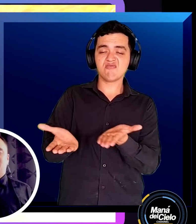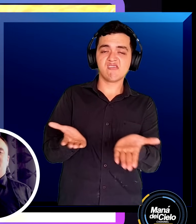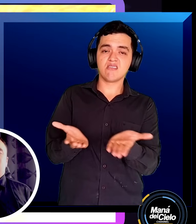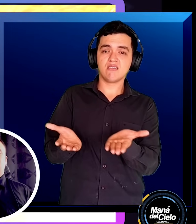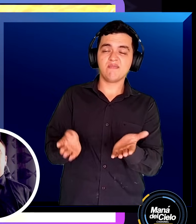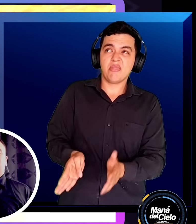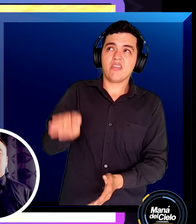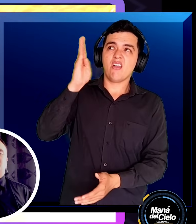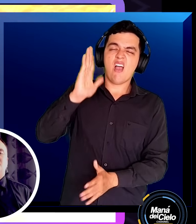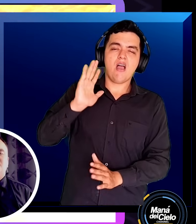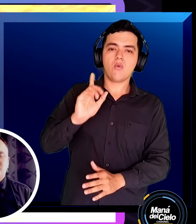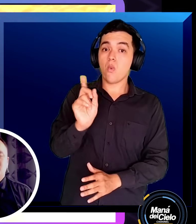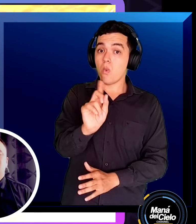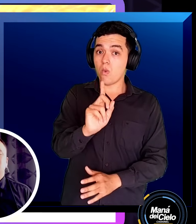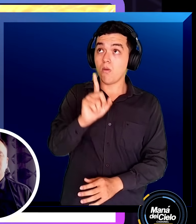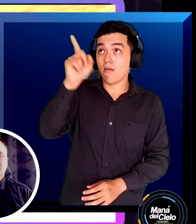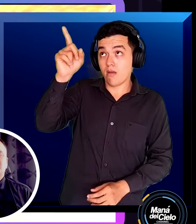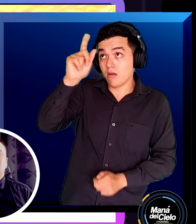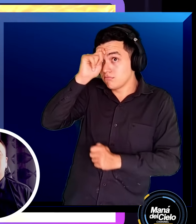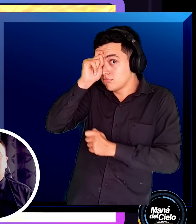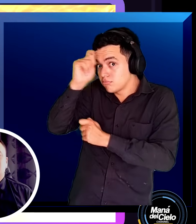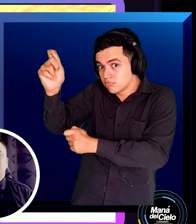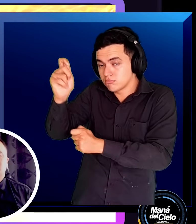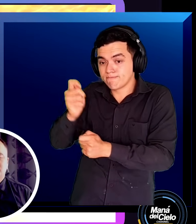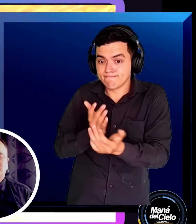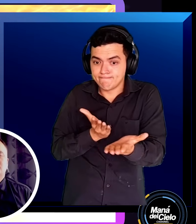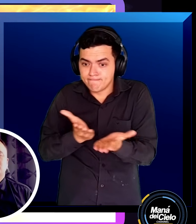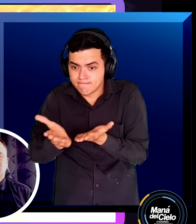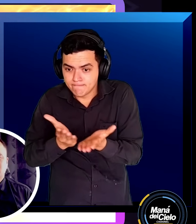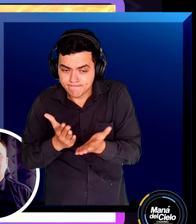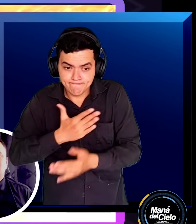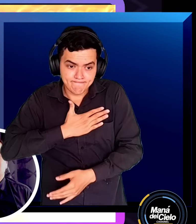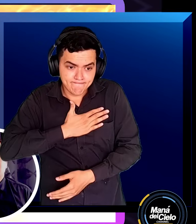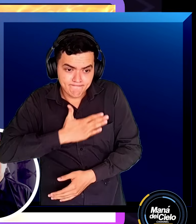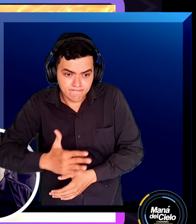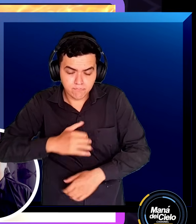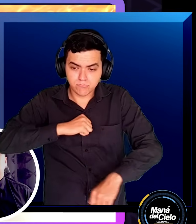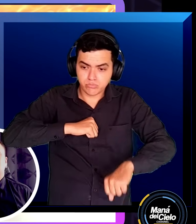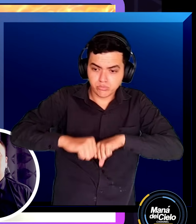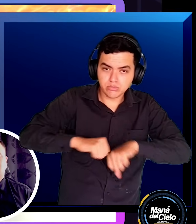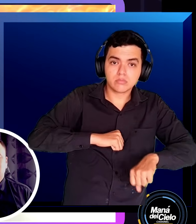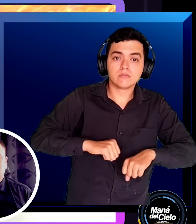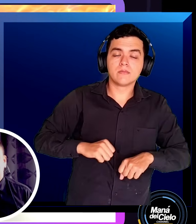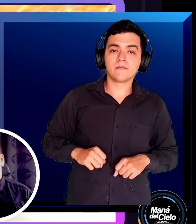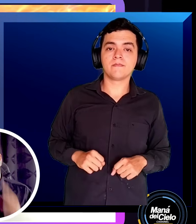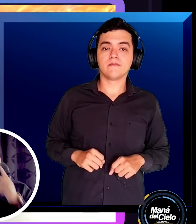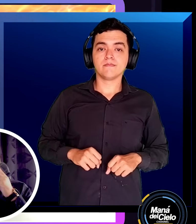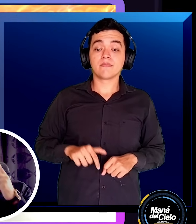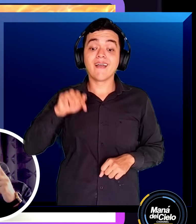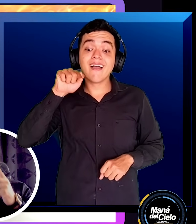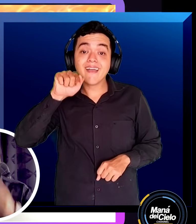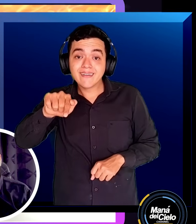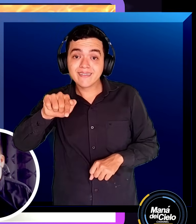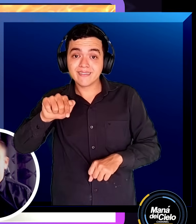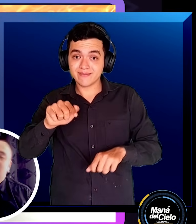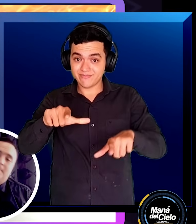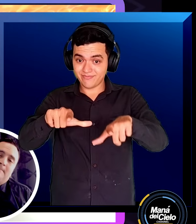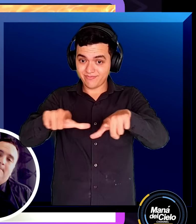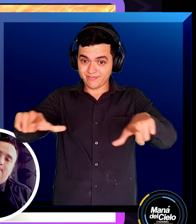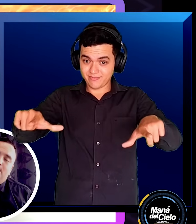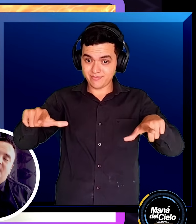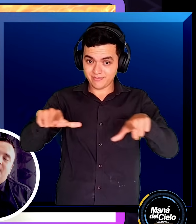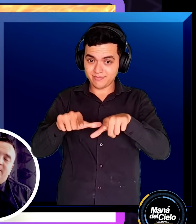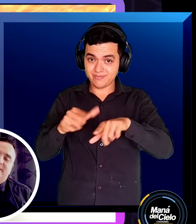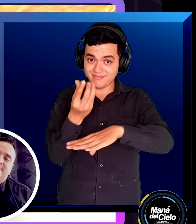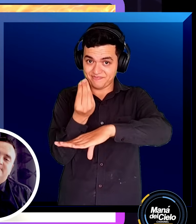mujeres. Entonces, claro, mi tiempo se va mucho dentro de la iglesia local y por eso pues ya no tengo muchas fuerzas para salir por fuera. Pero